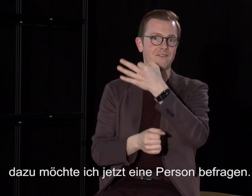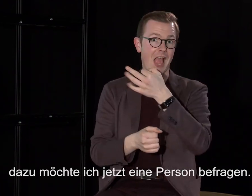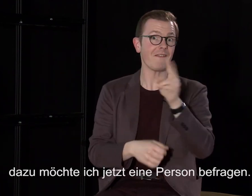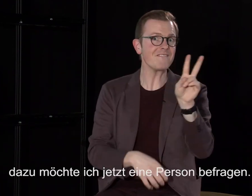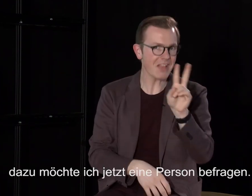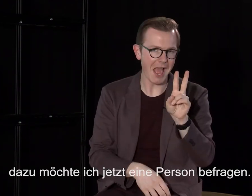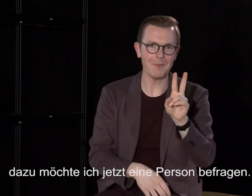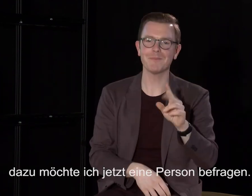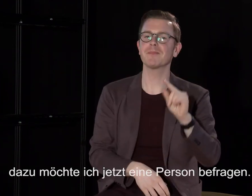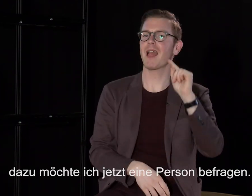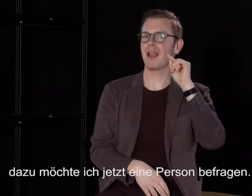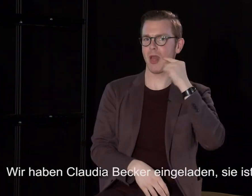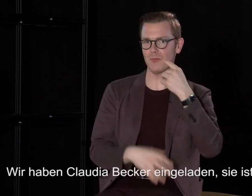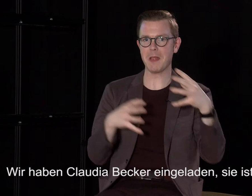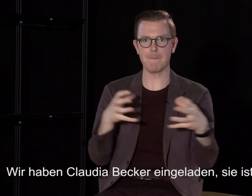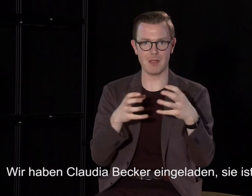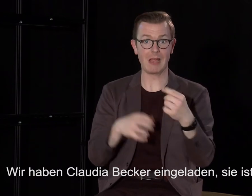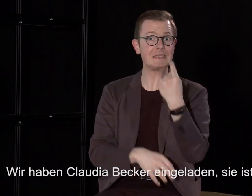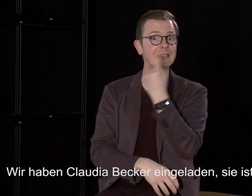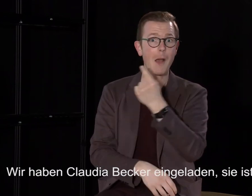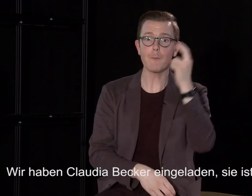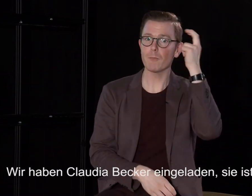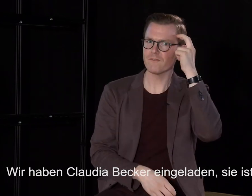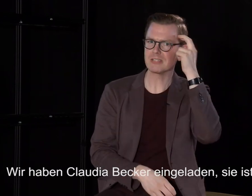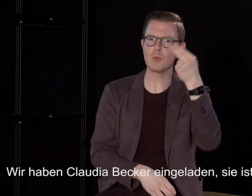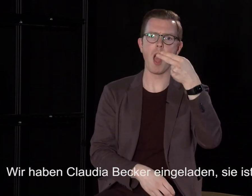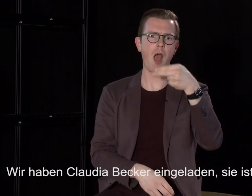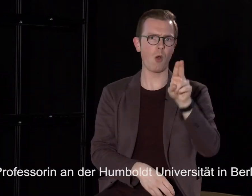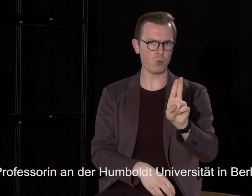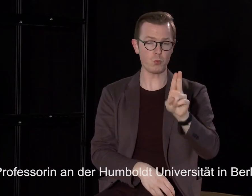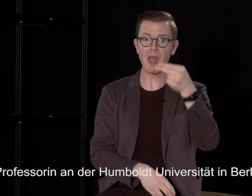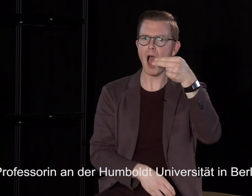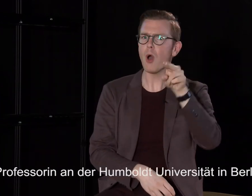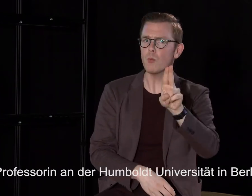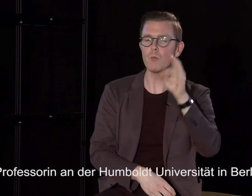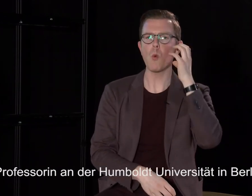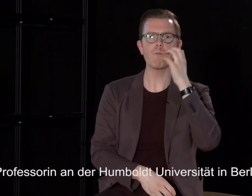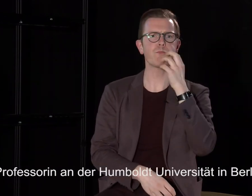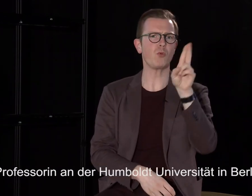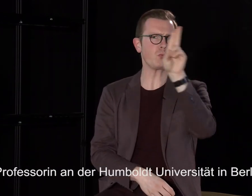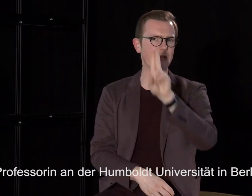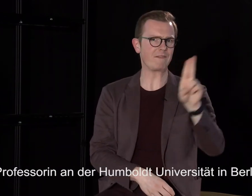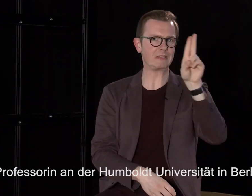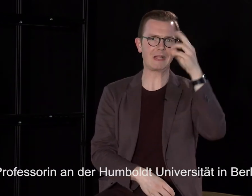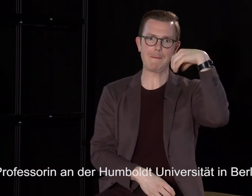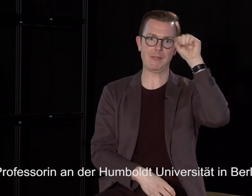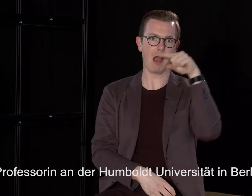befragen. Wir haben Claudia Becker eingeladen, die Professorin an der Humboldt-Universität in Berlin ist.